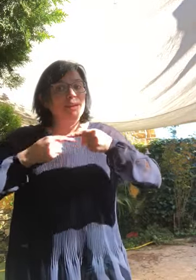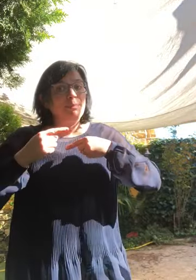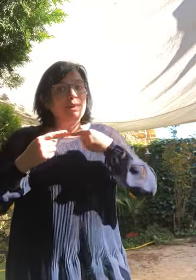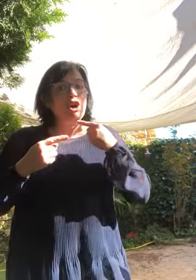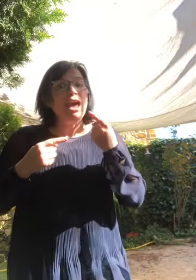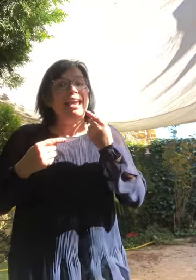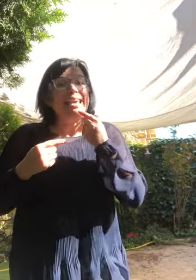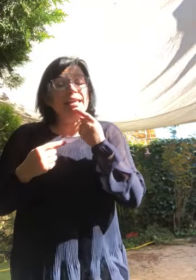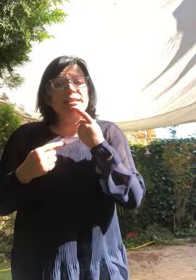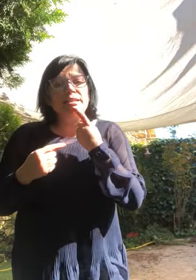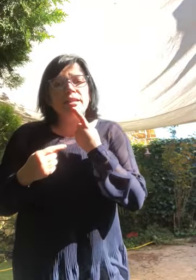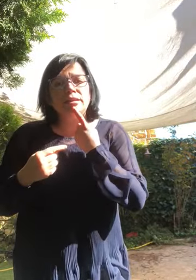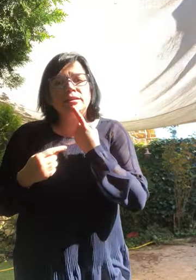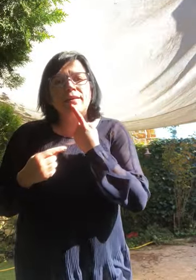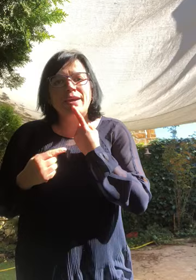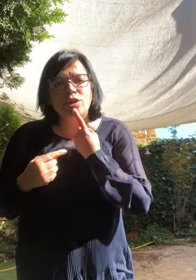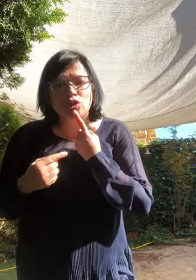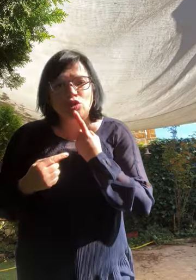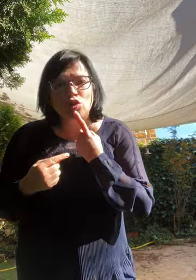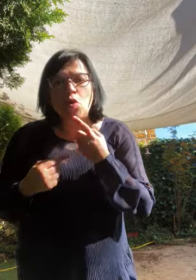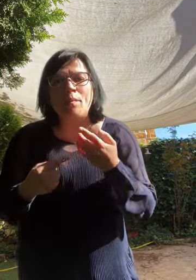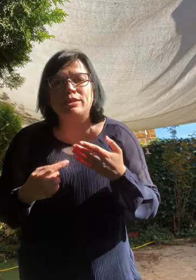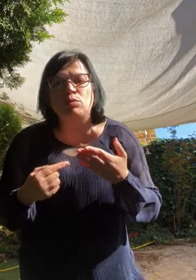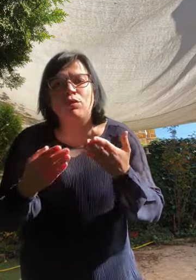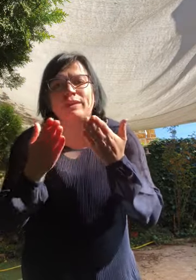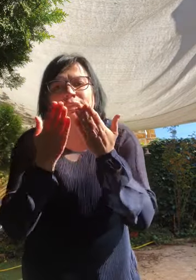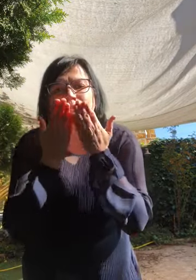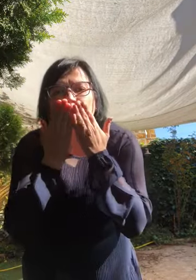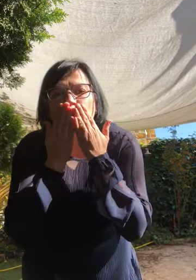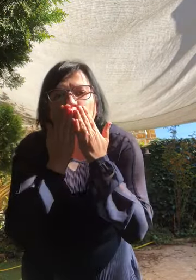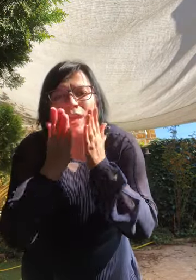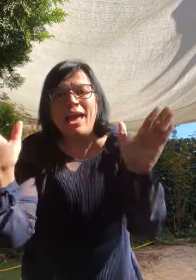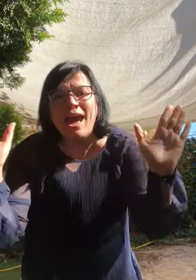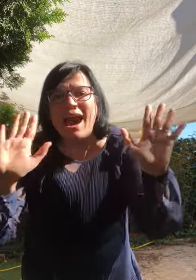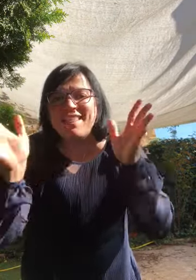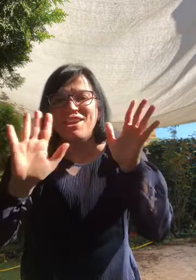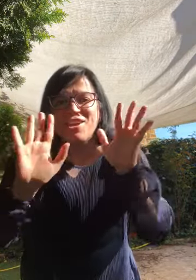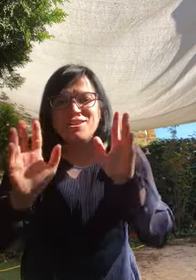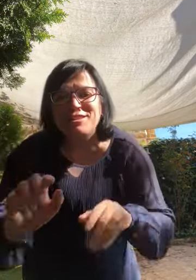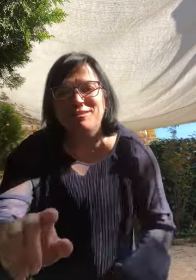rápido y sin trabarnos. Un beso muy fuerte. ¡Adiós!